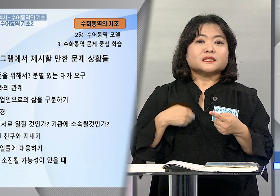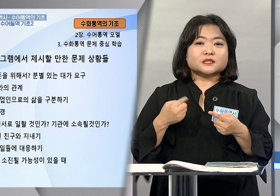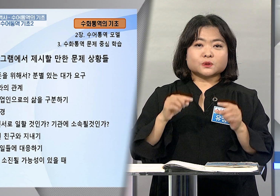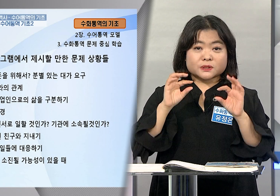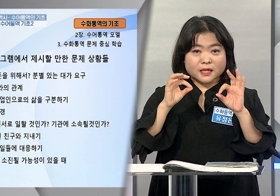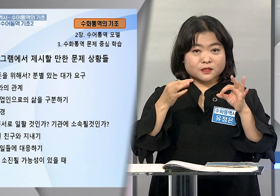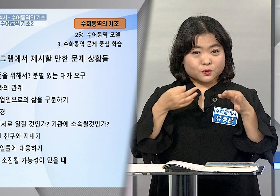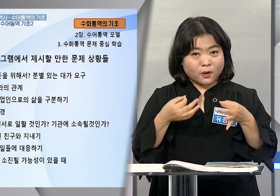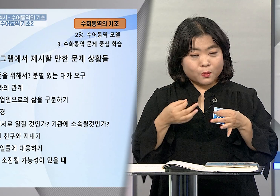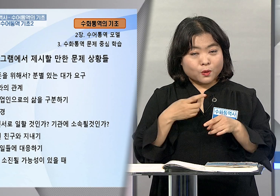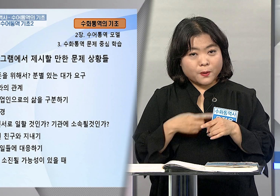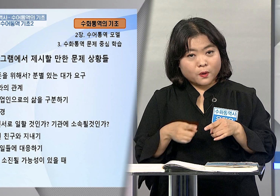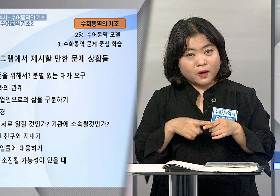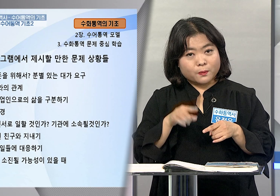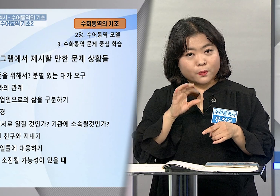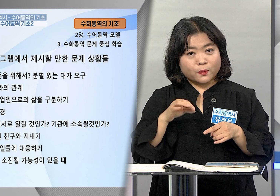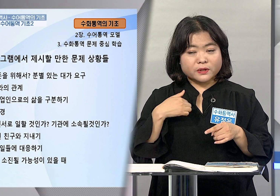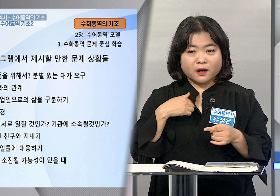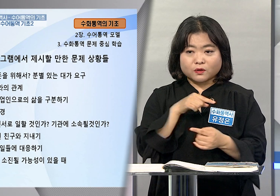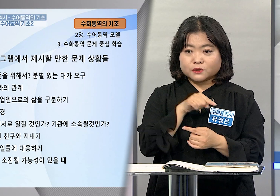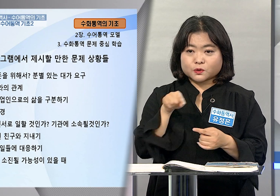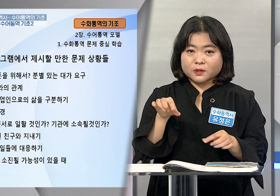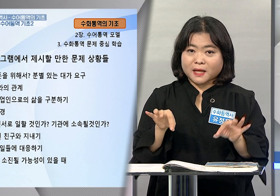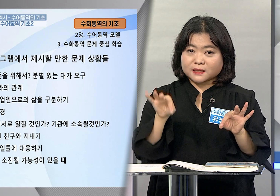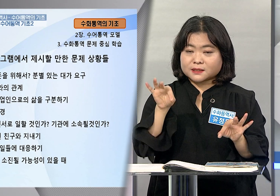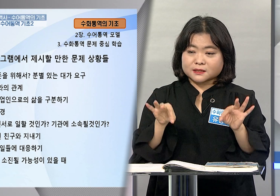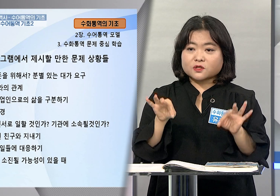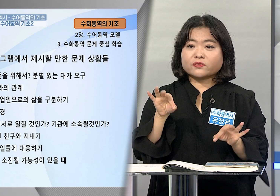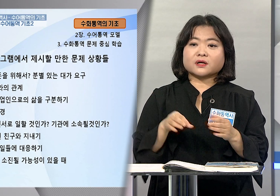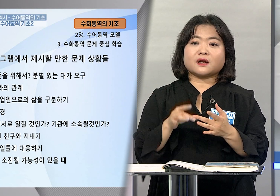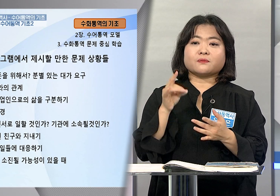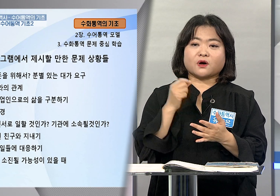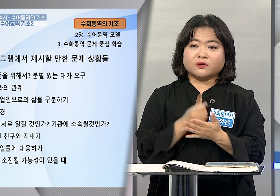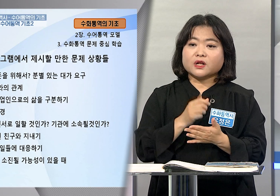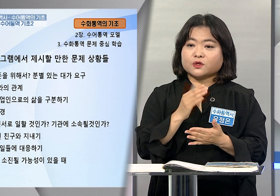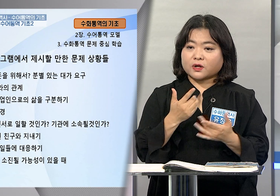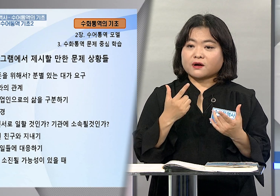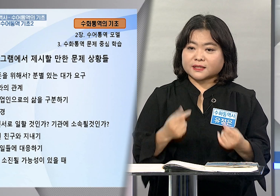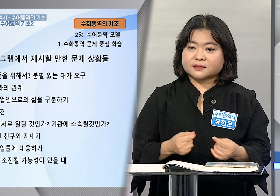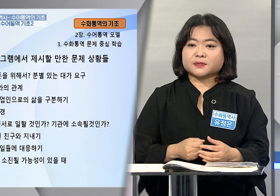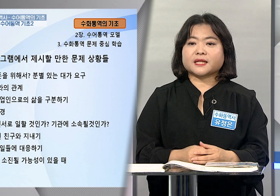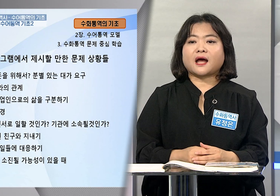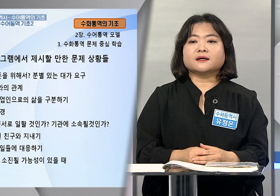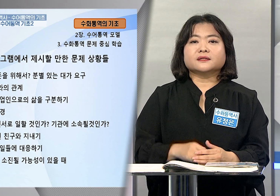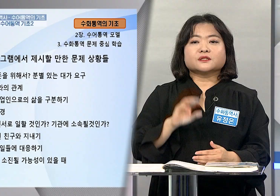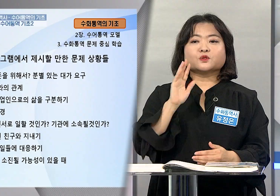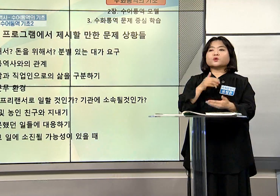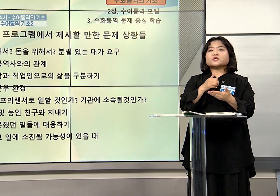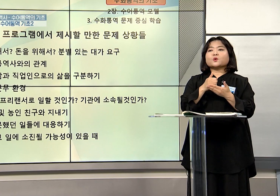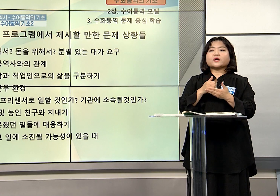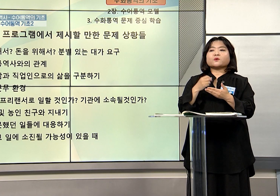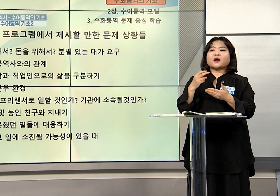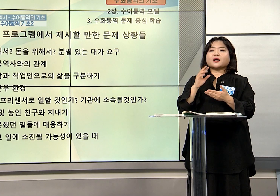스스로 자기를 돌아보고 평가해보고 내가 어느 쪽이 맞는지를 선택을 하면 될 것 같습니다. 그리고 농인 고객과